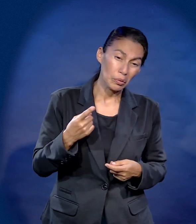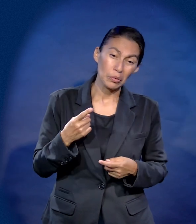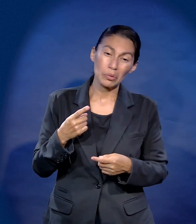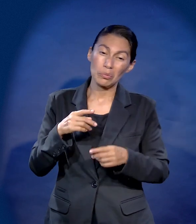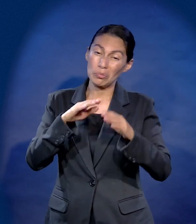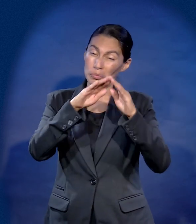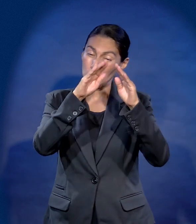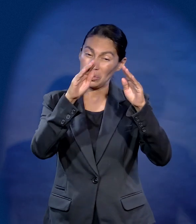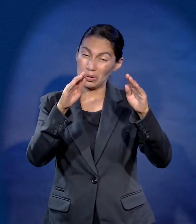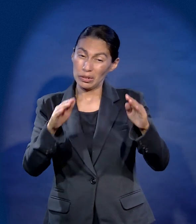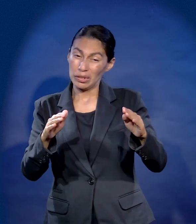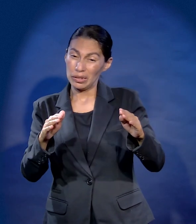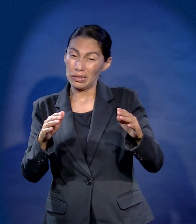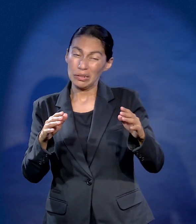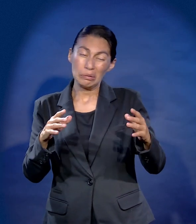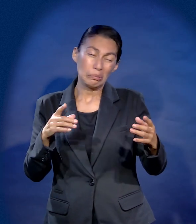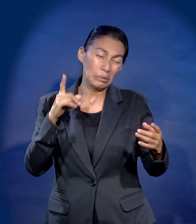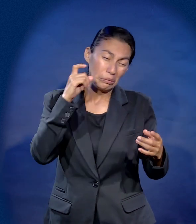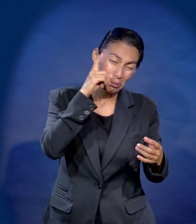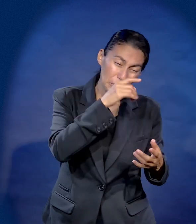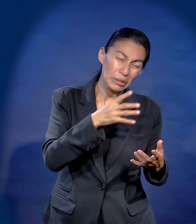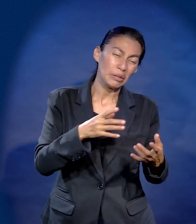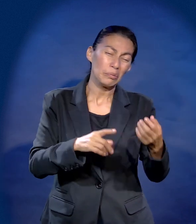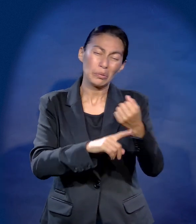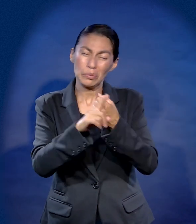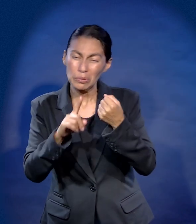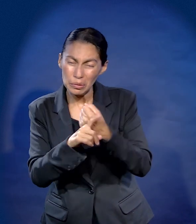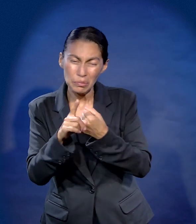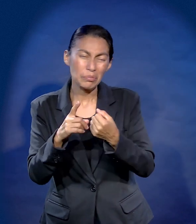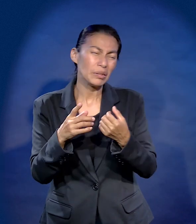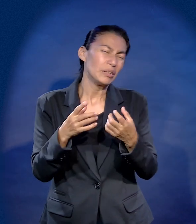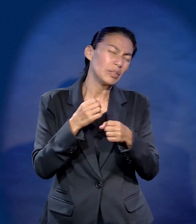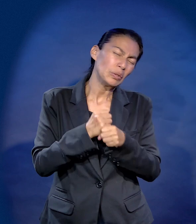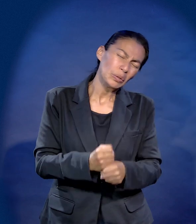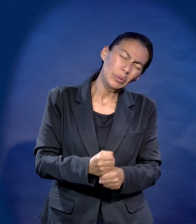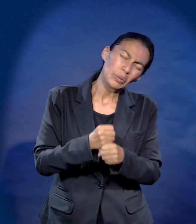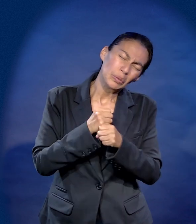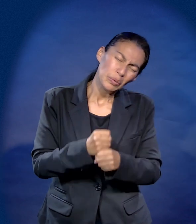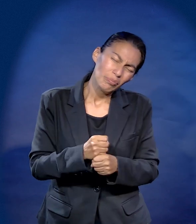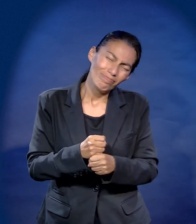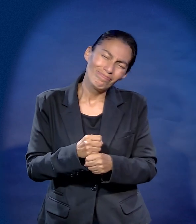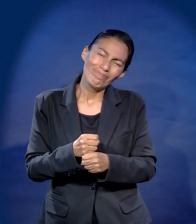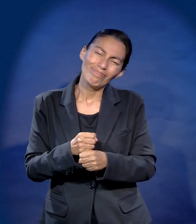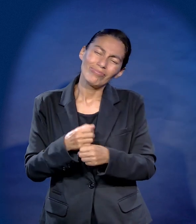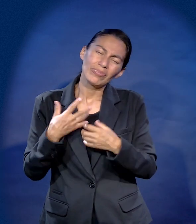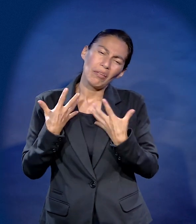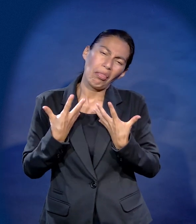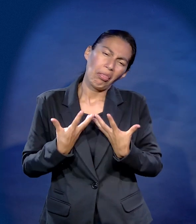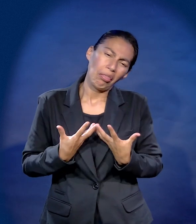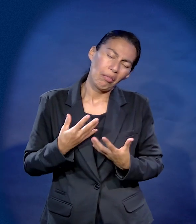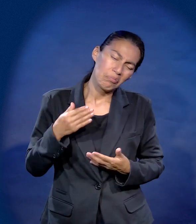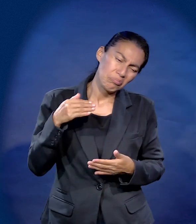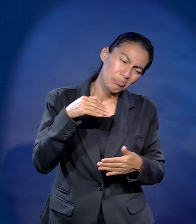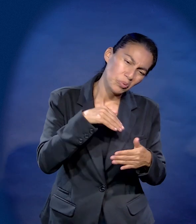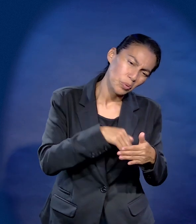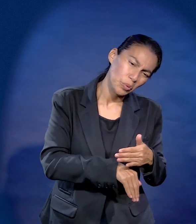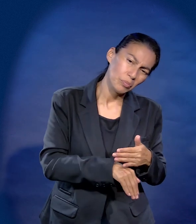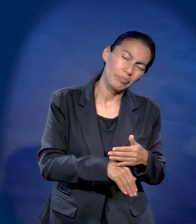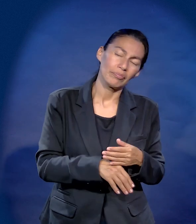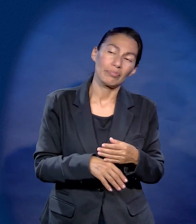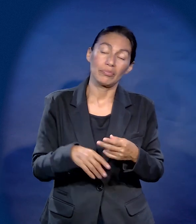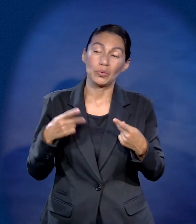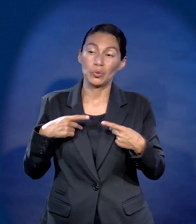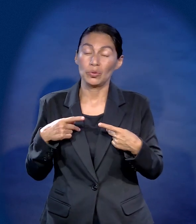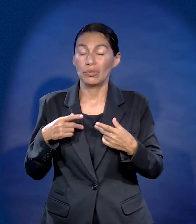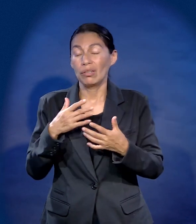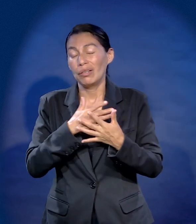Muchas personas terminaremos estrellados en las montañas de la vida, sin necesidad, y lo más triste, arrastrando con